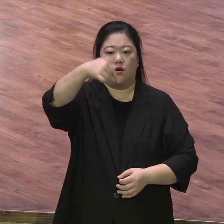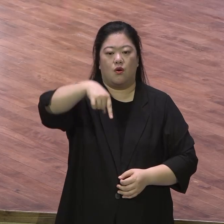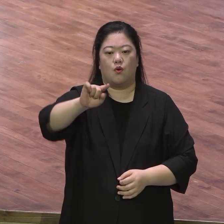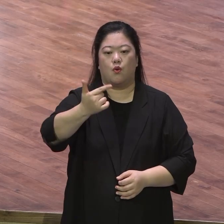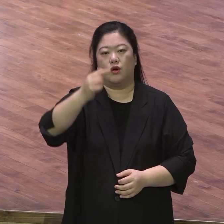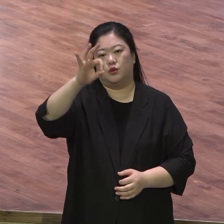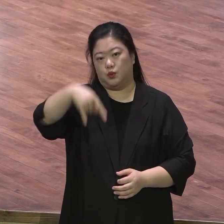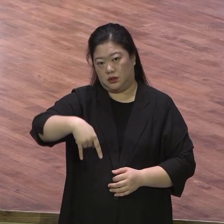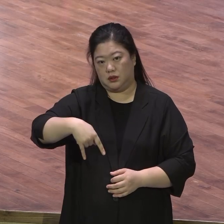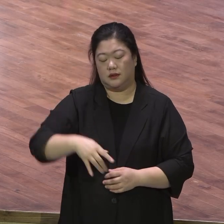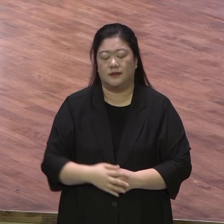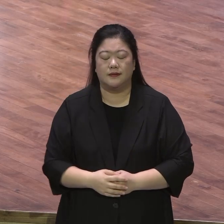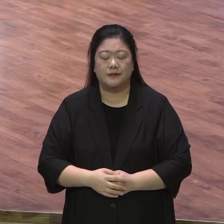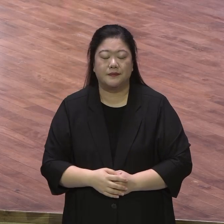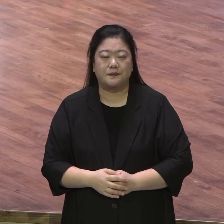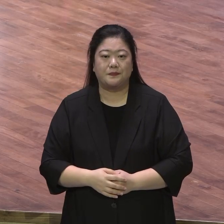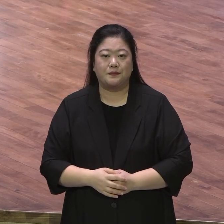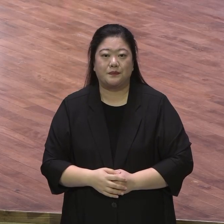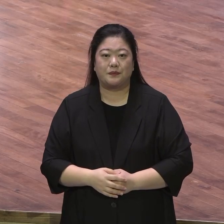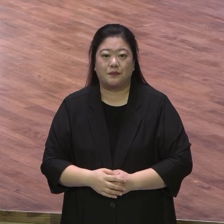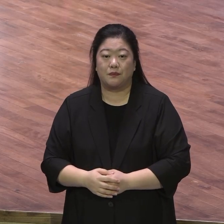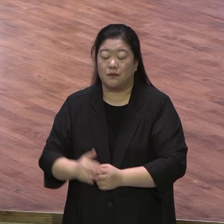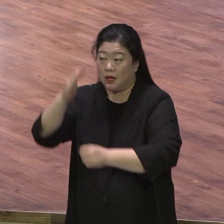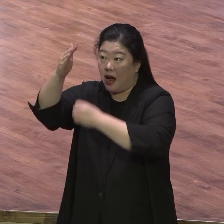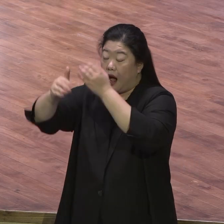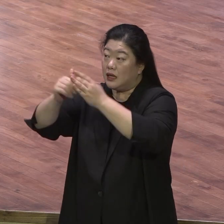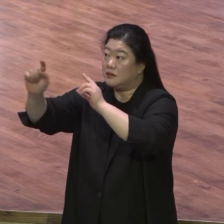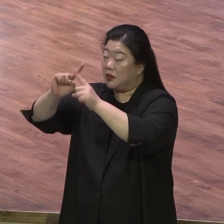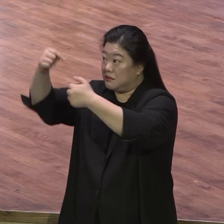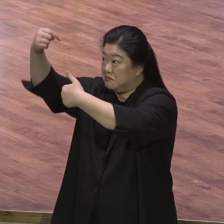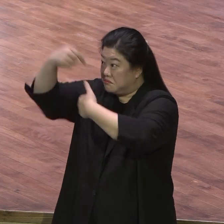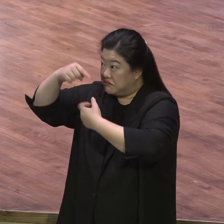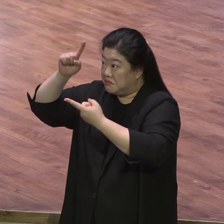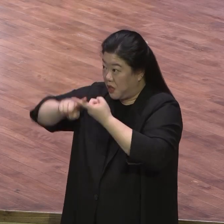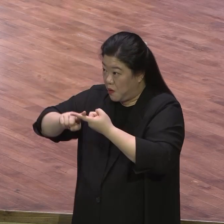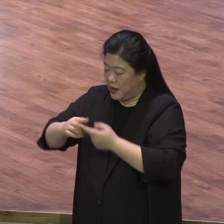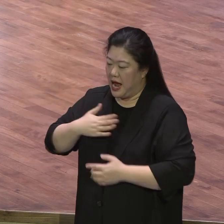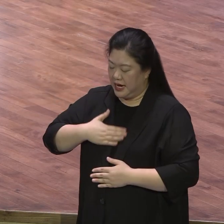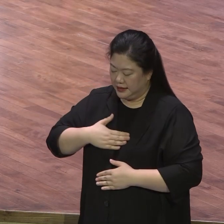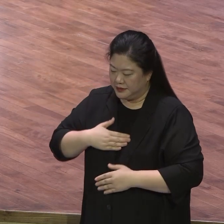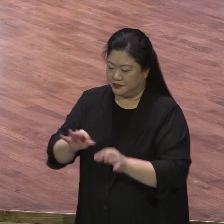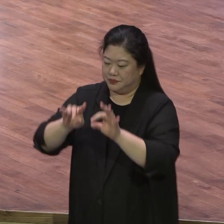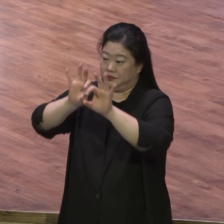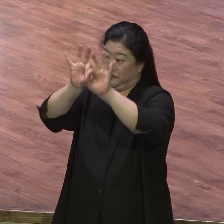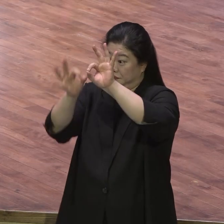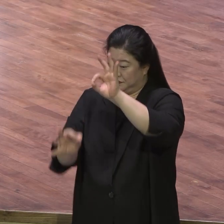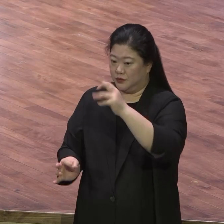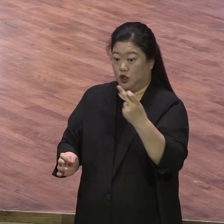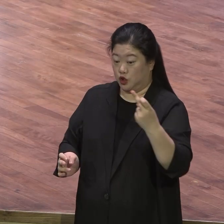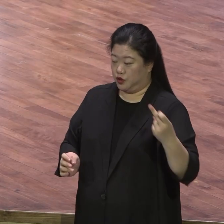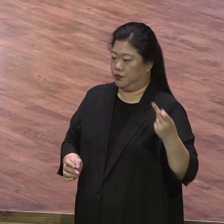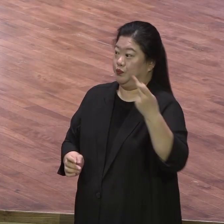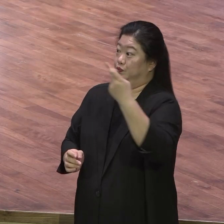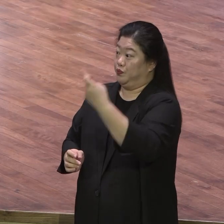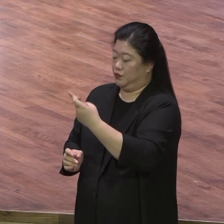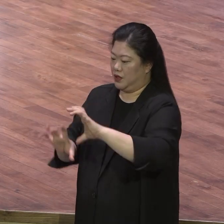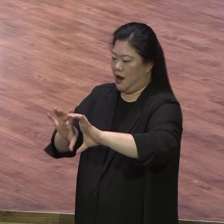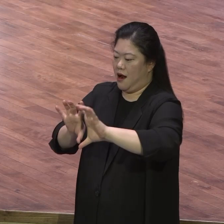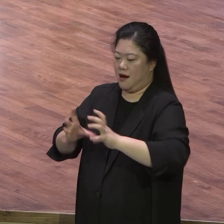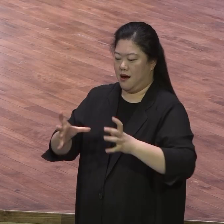하나님 말씀대로 모든 지팡이를 가져다가 은약계 정거기 앞에 놓고 이튿날 모세가 들어가 보니까